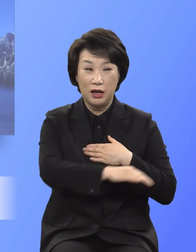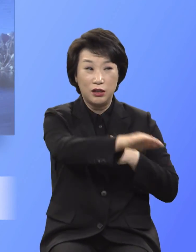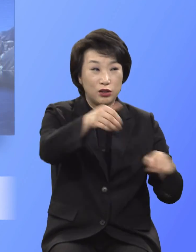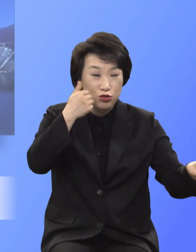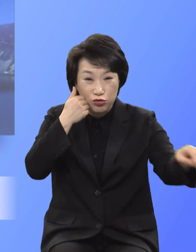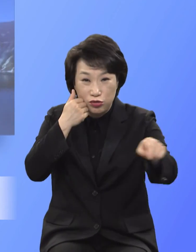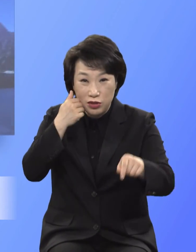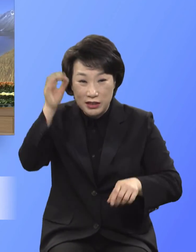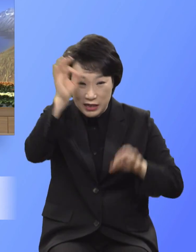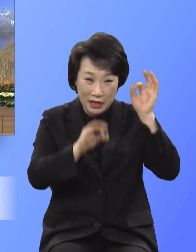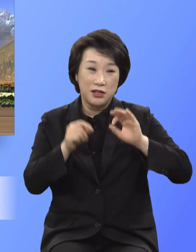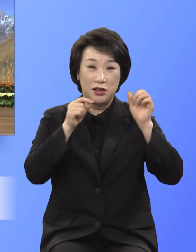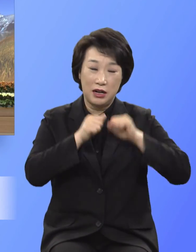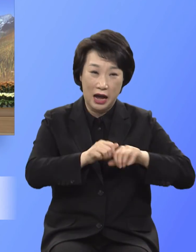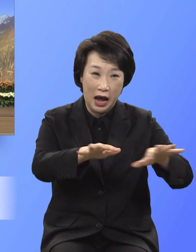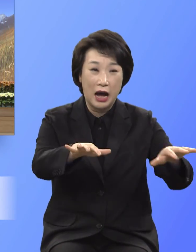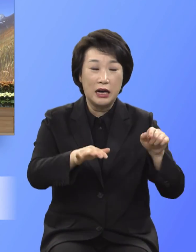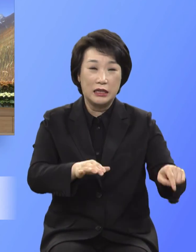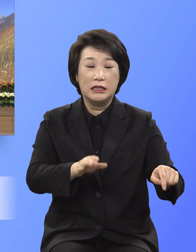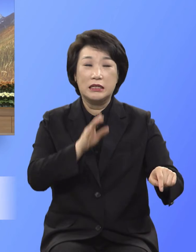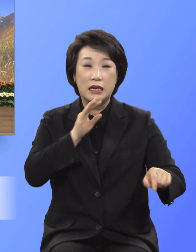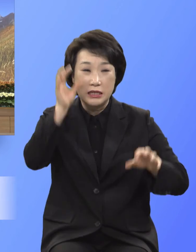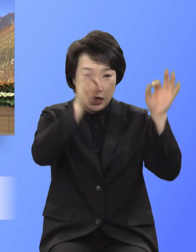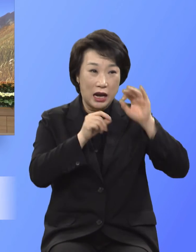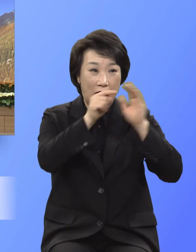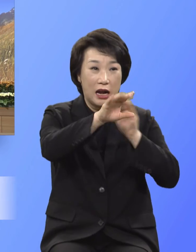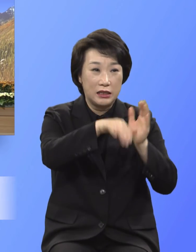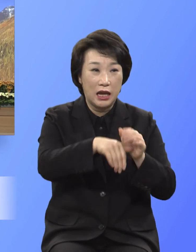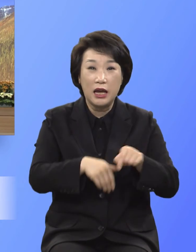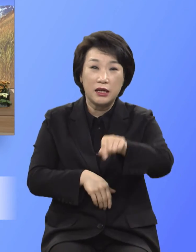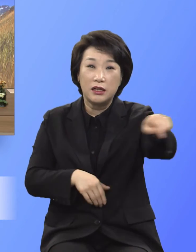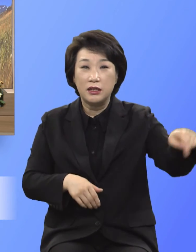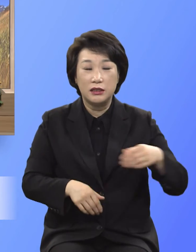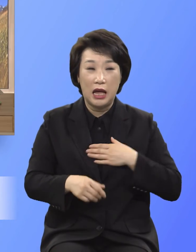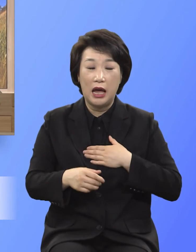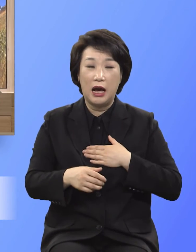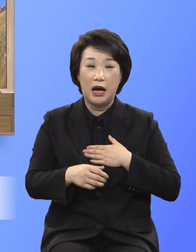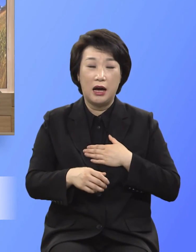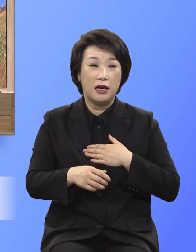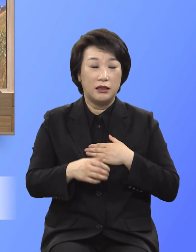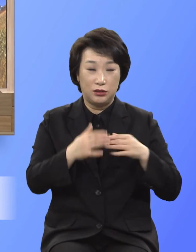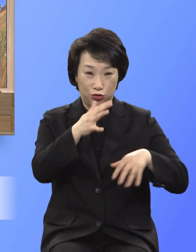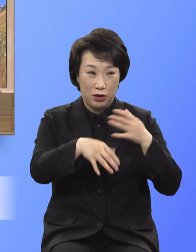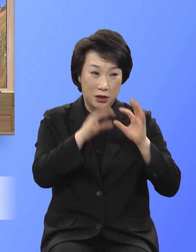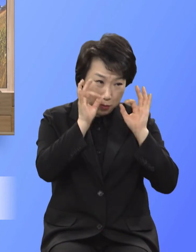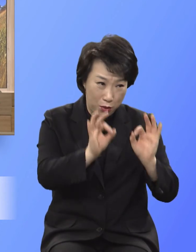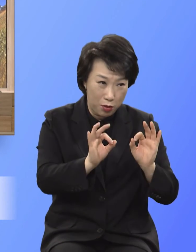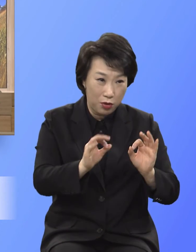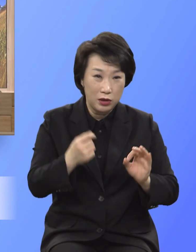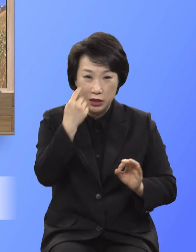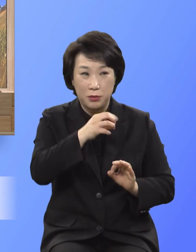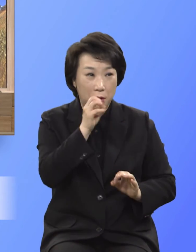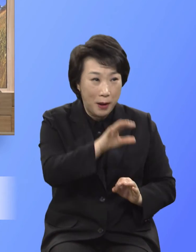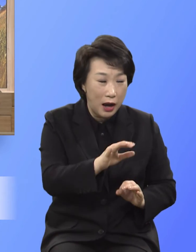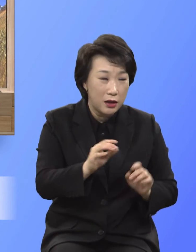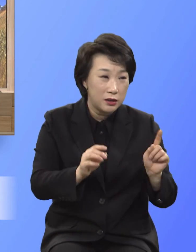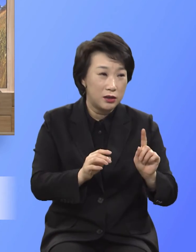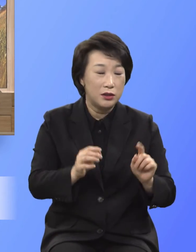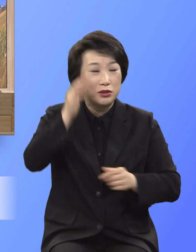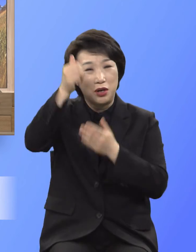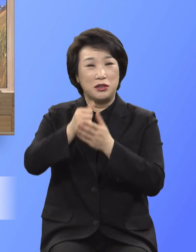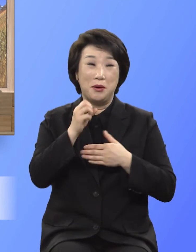그들에게 찾으러 나서 진짜 찾아갈 때 그들이 내 입술에서 성령으로 말하게